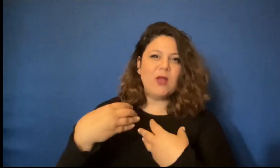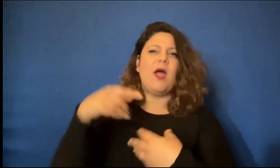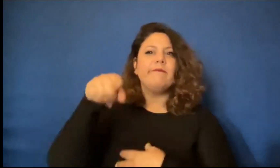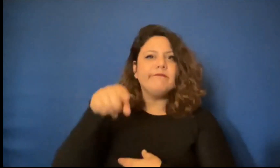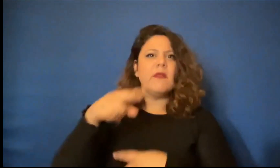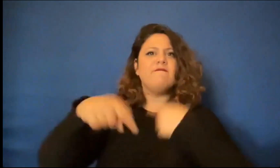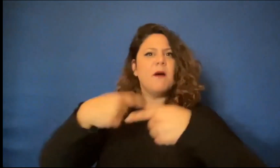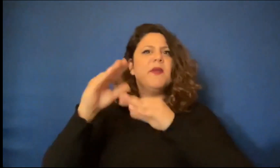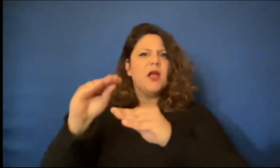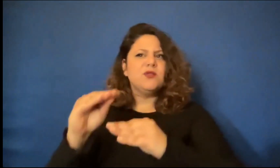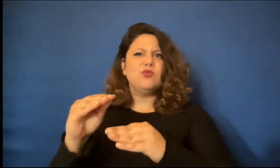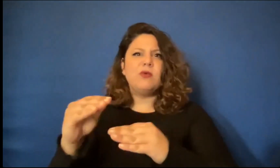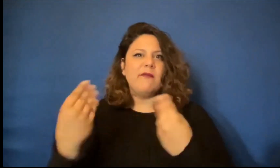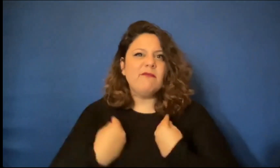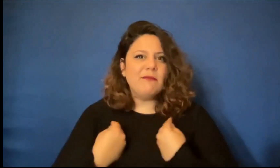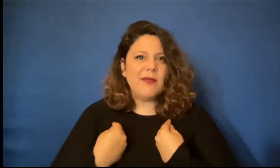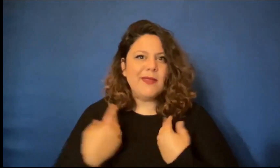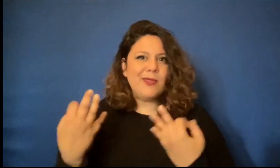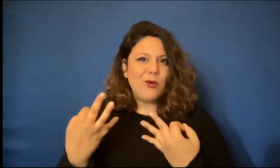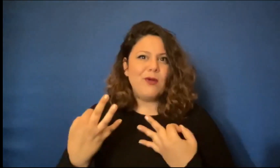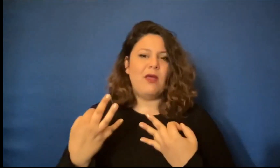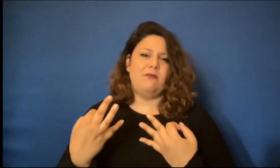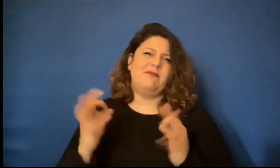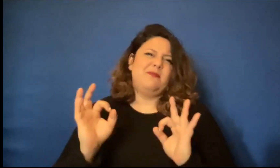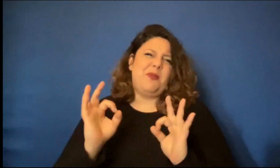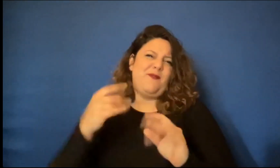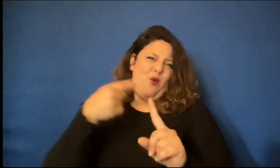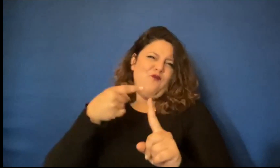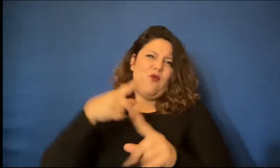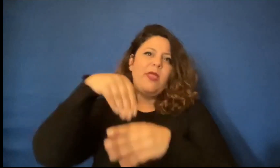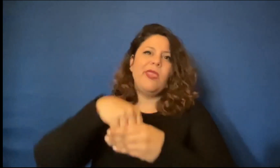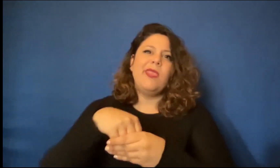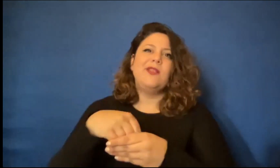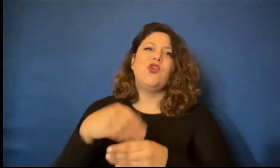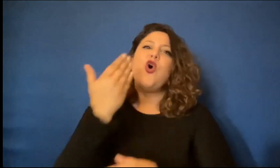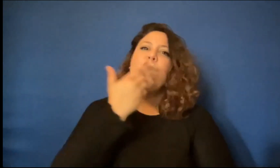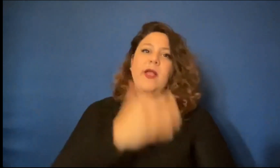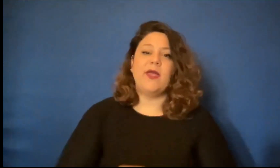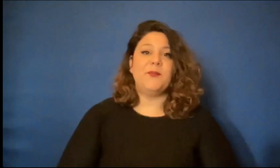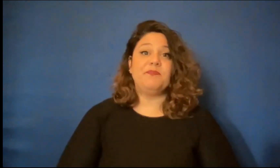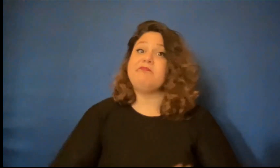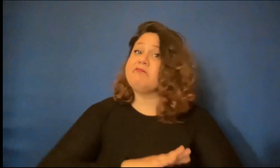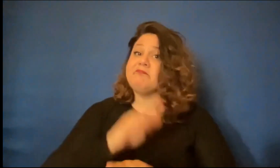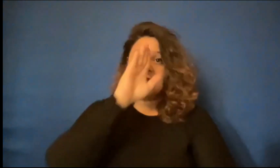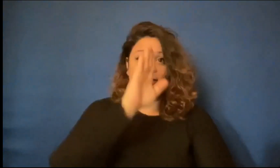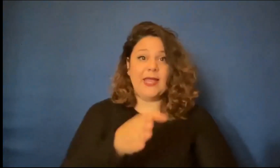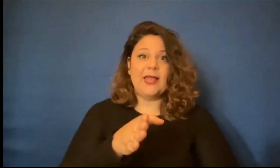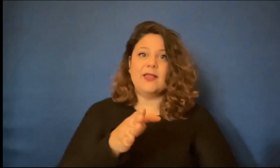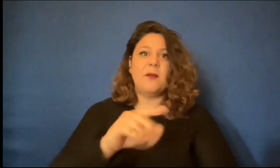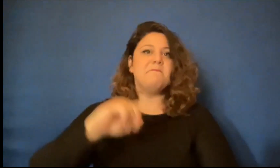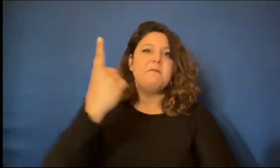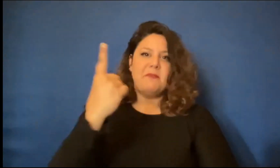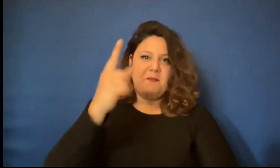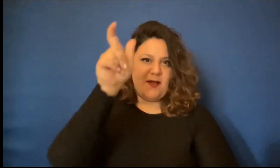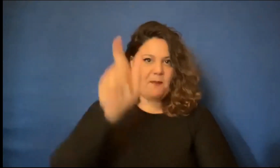familia en el bullying que sufrió en el colegio. Ya sin más dilación voy a dar paso a la primera interviniente, que